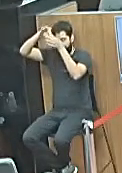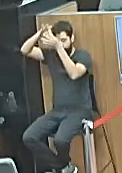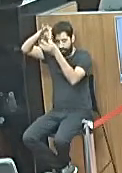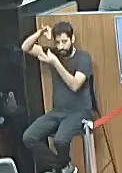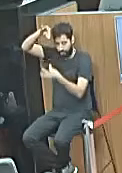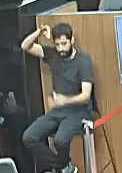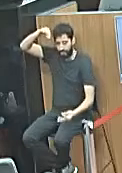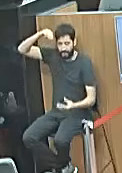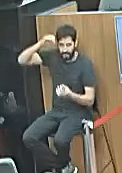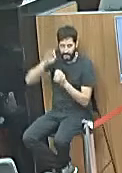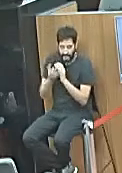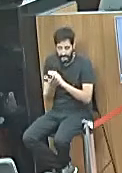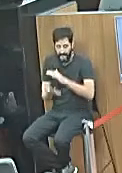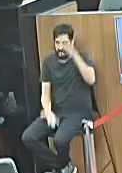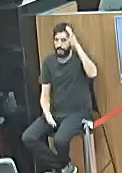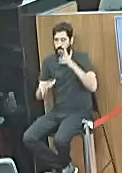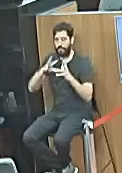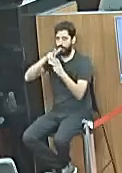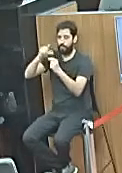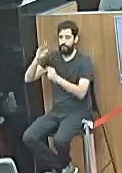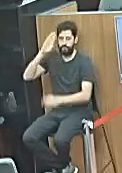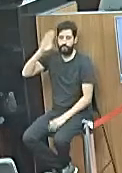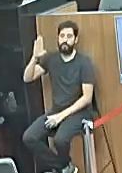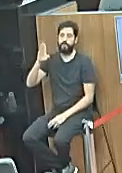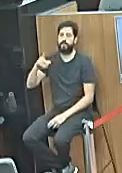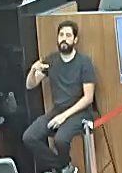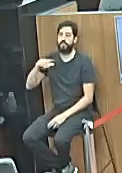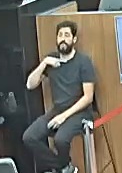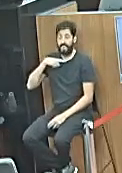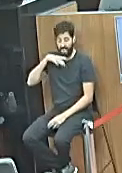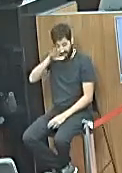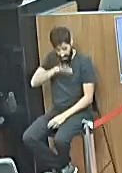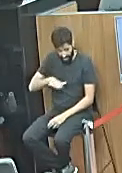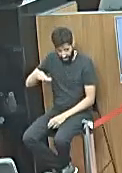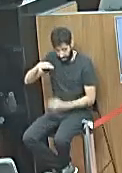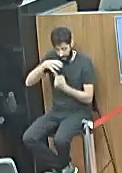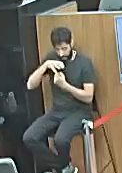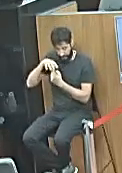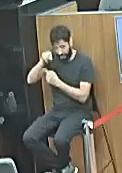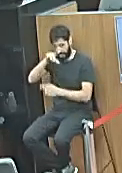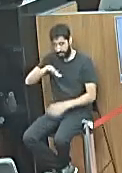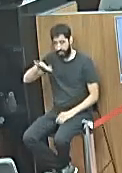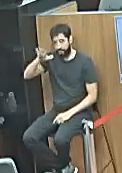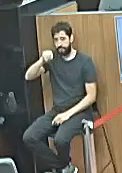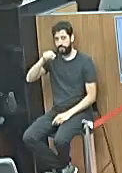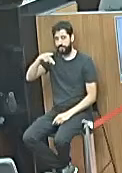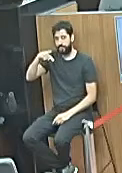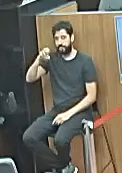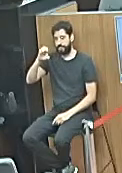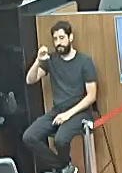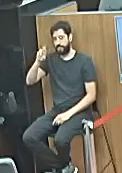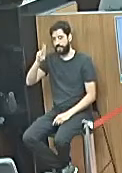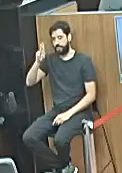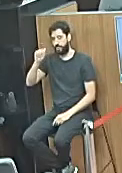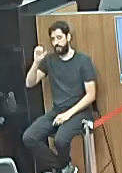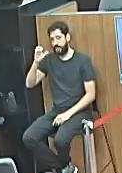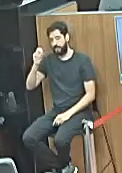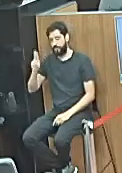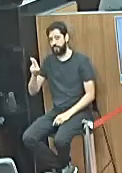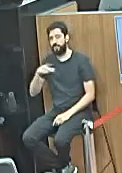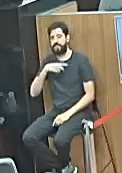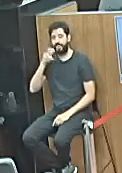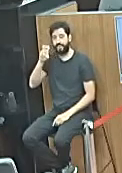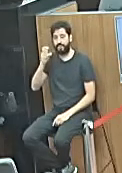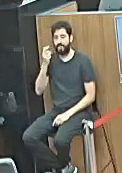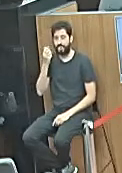e sem falar que todo o património pelo azul parque nacional cavernas do peruaçu eles são mais 56